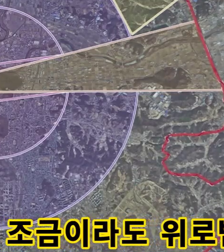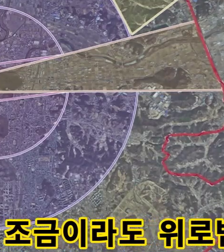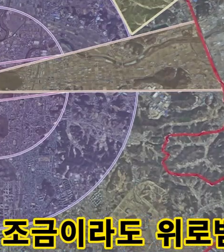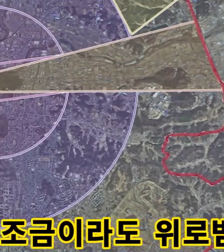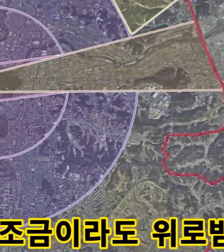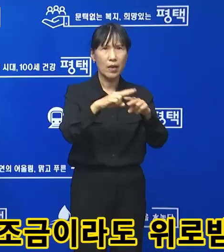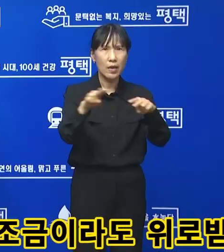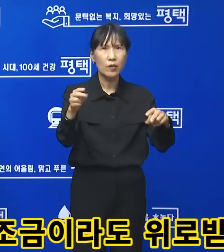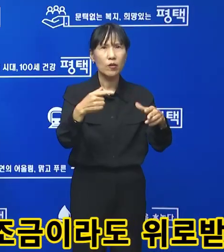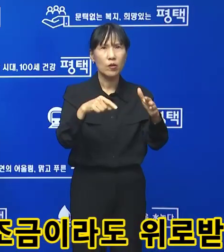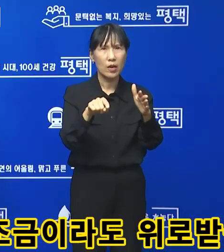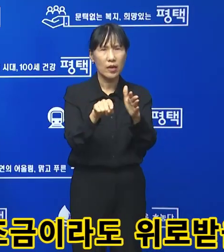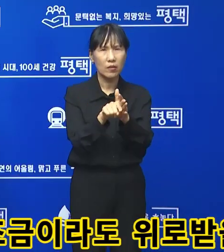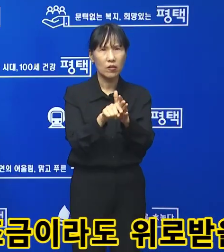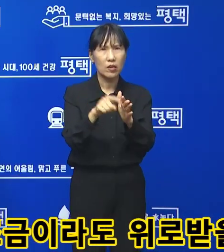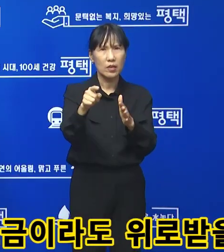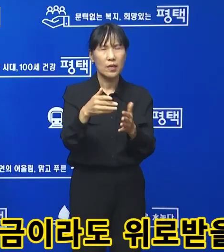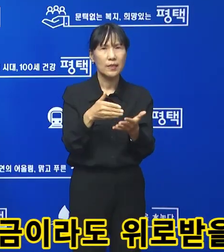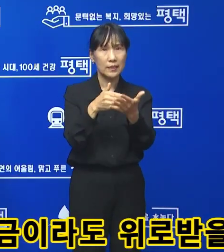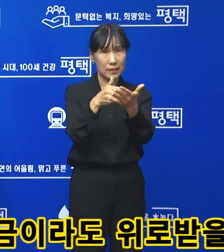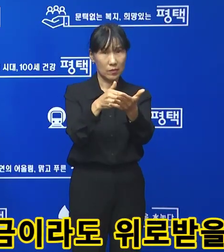신청한 상태입니다